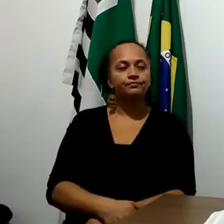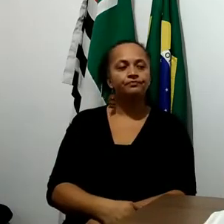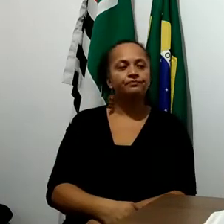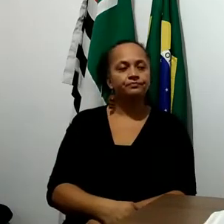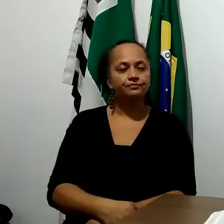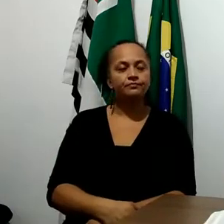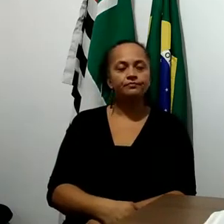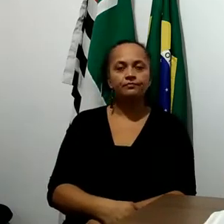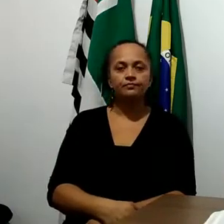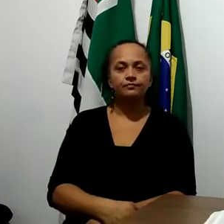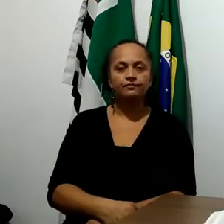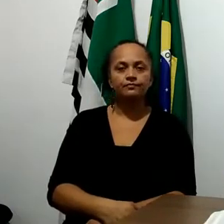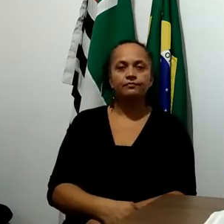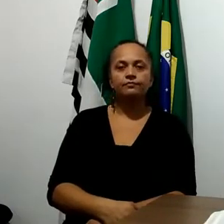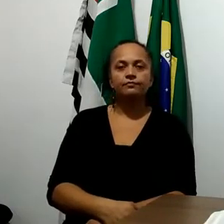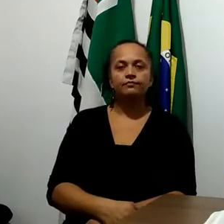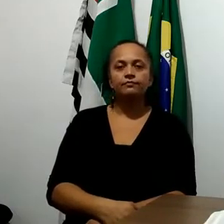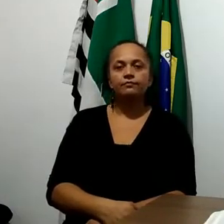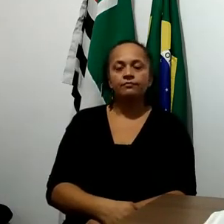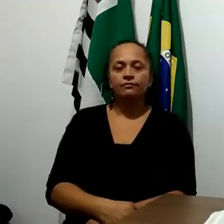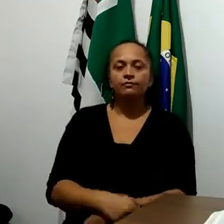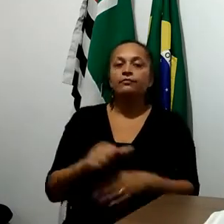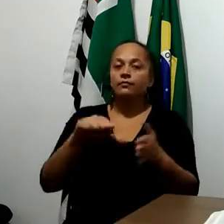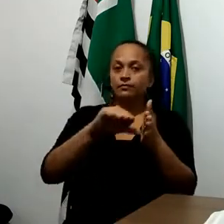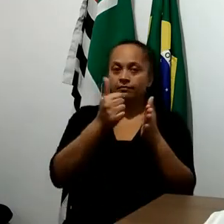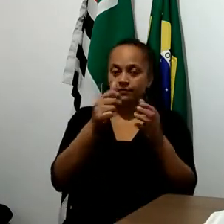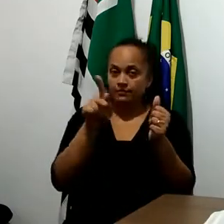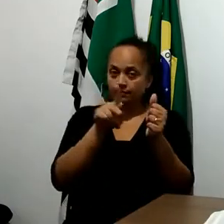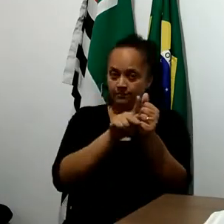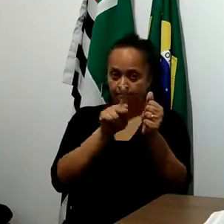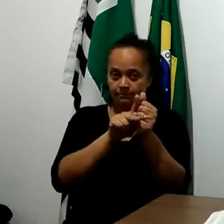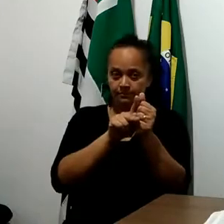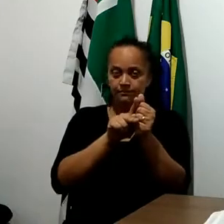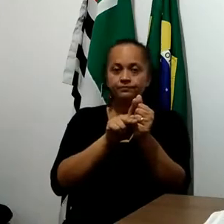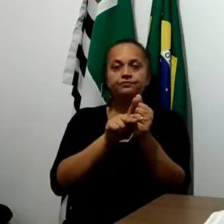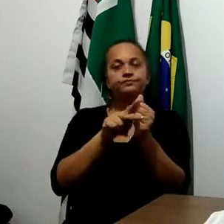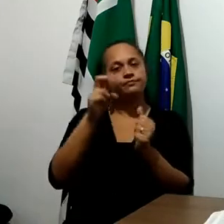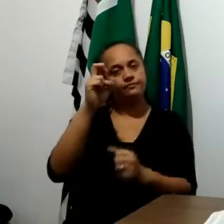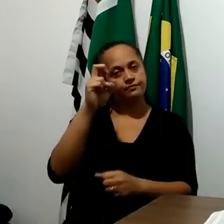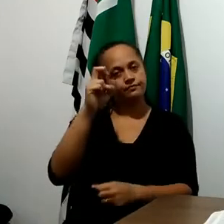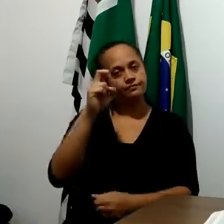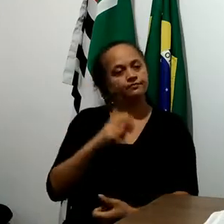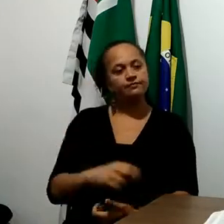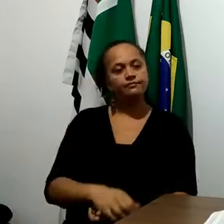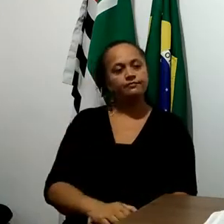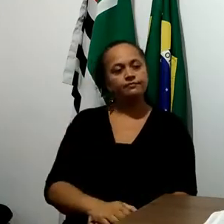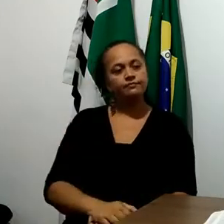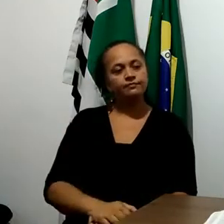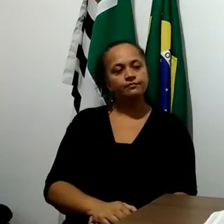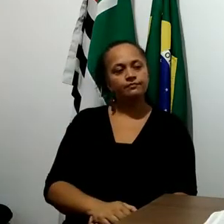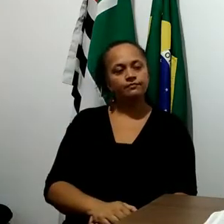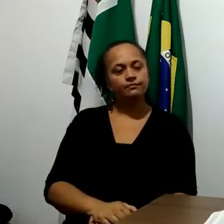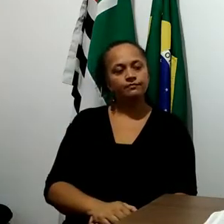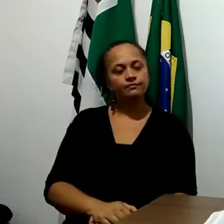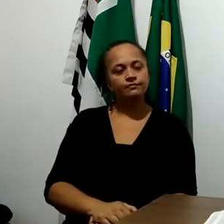vou ler aqui com você. Primeira carta do apóstolo Pedro, capítulo 5,